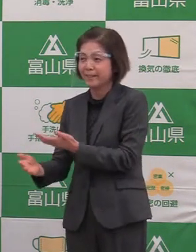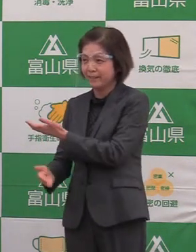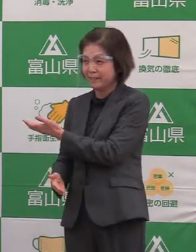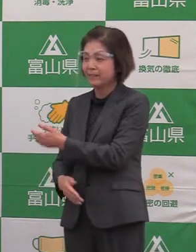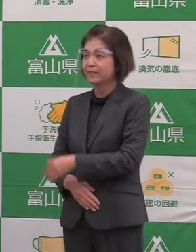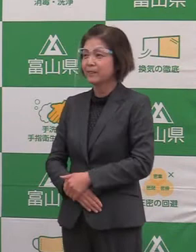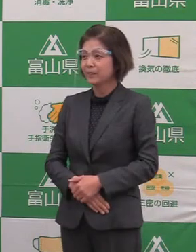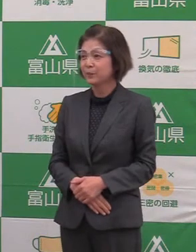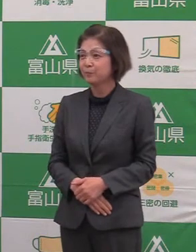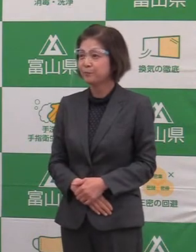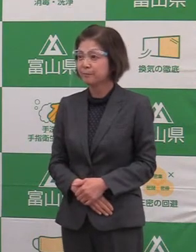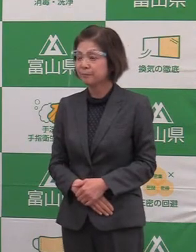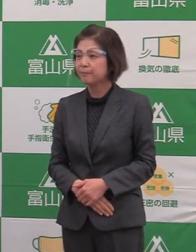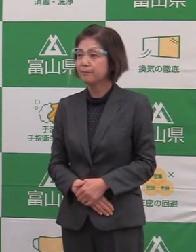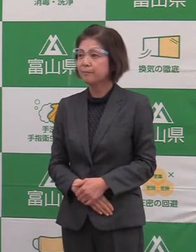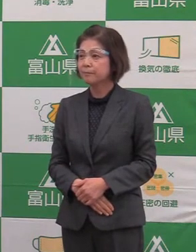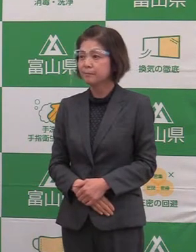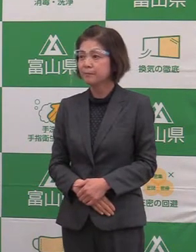ですか、はい、